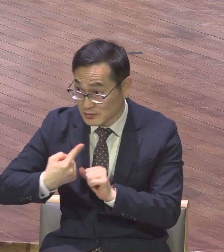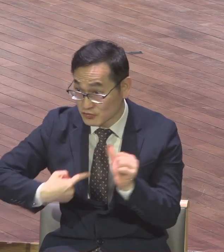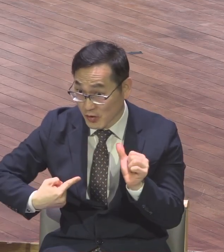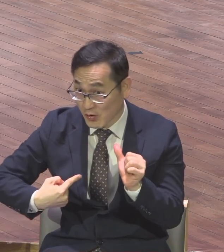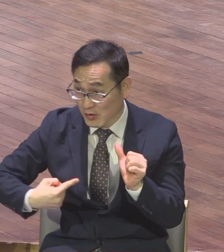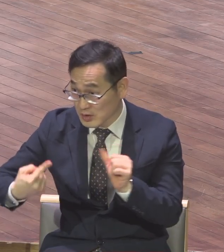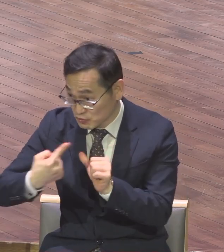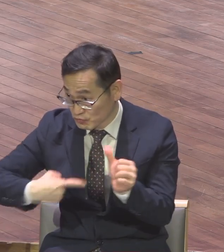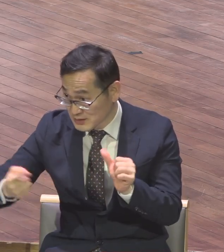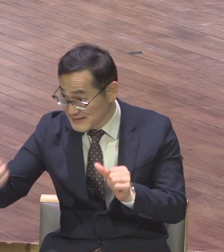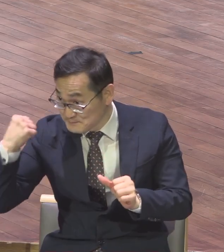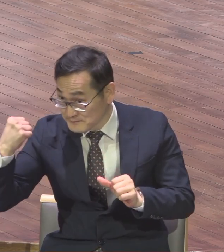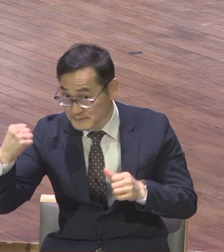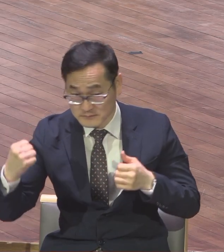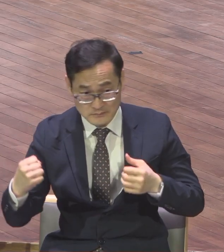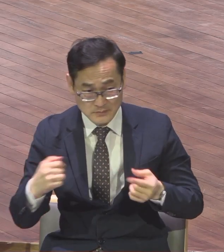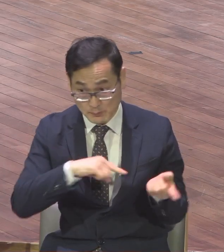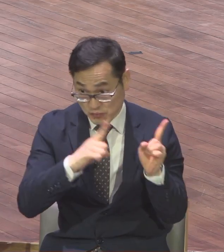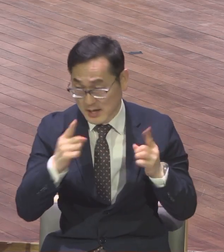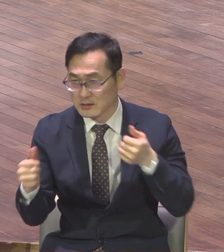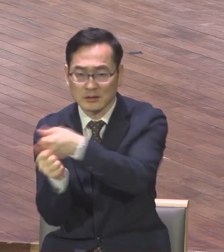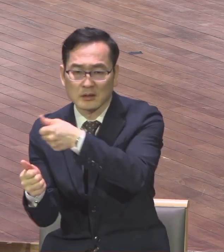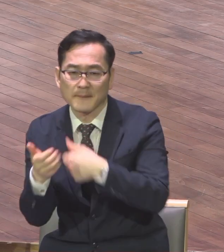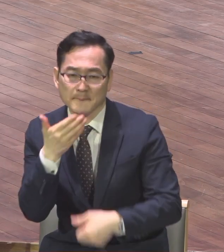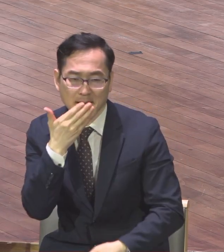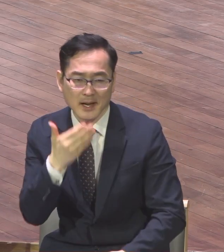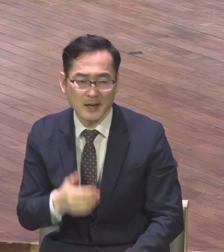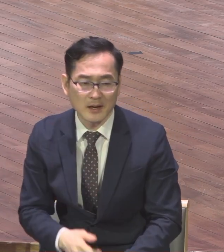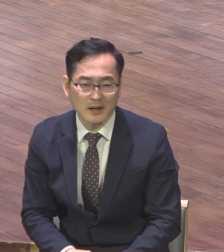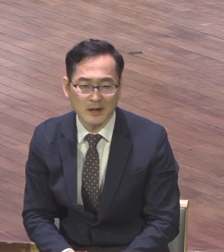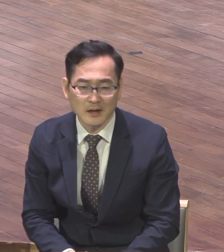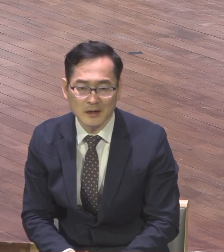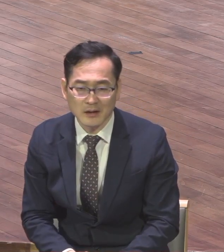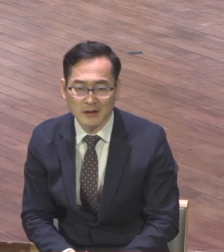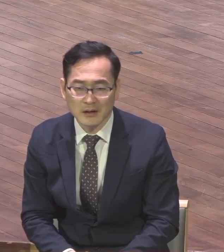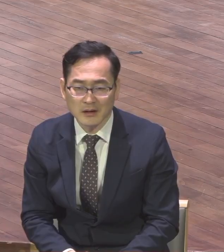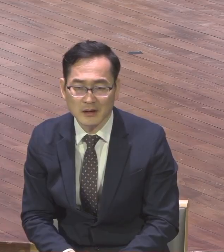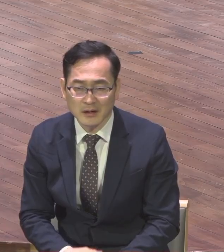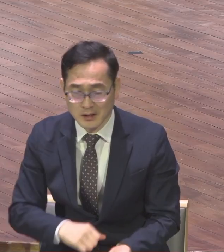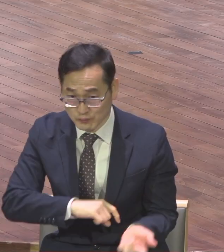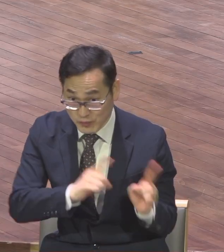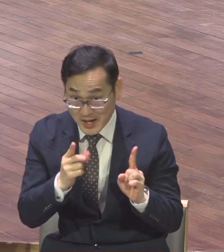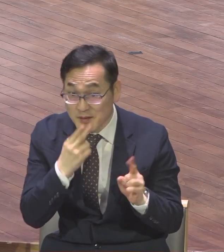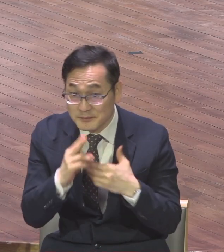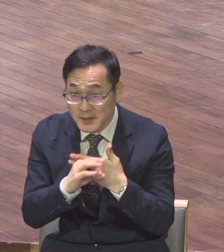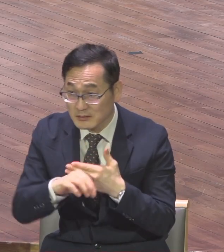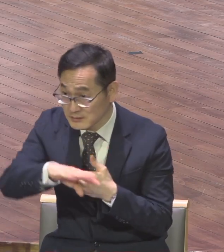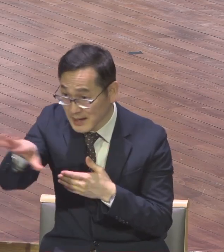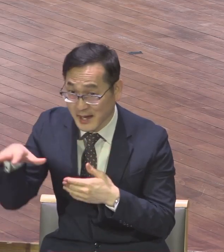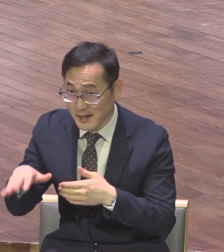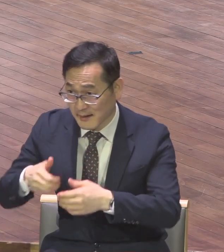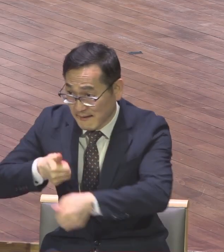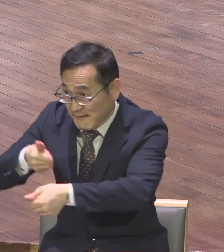이 효력은 바로 부활로 실현된다. 부활이 없다면 이 능력은 실현되지